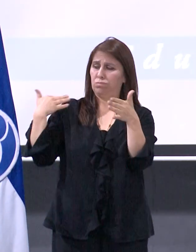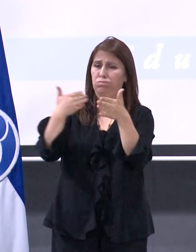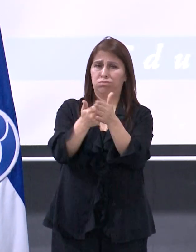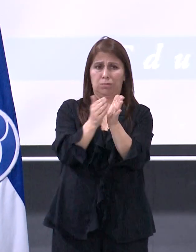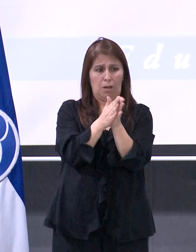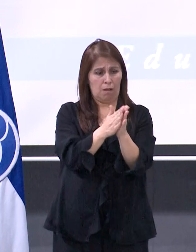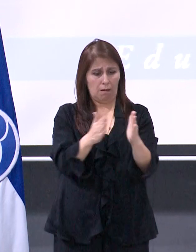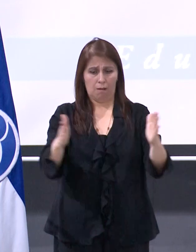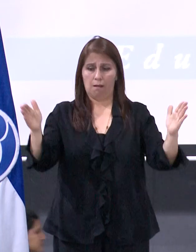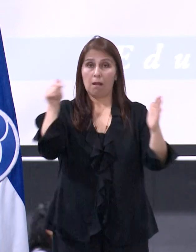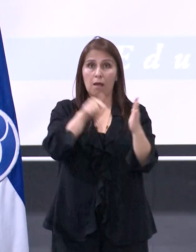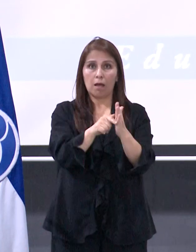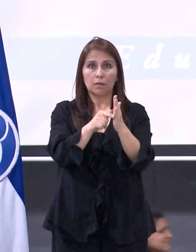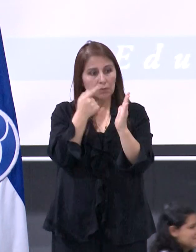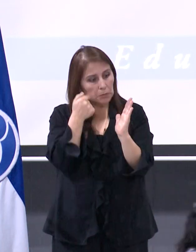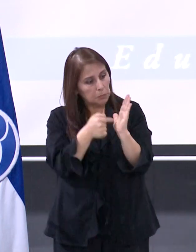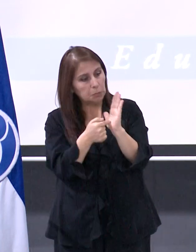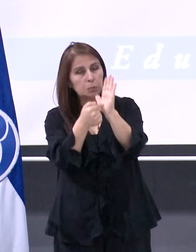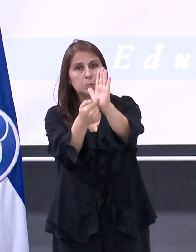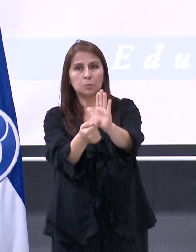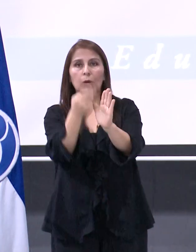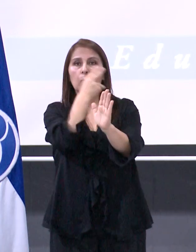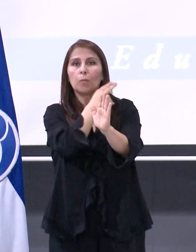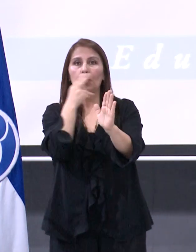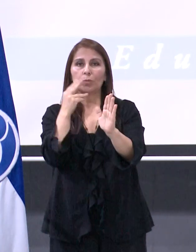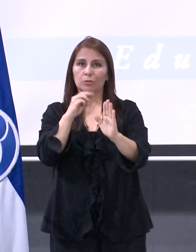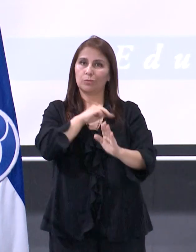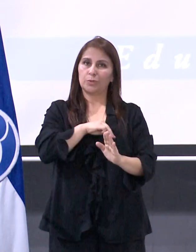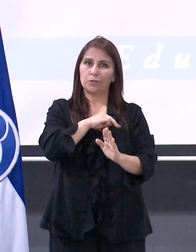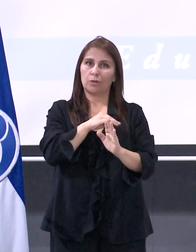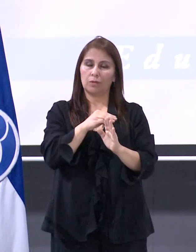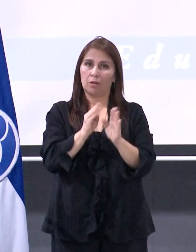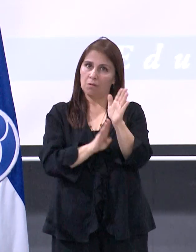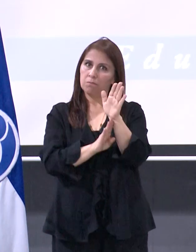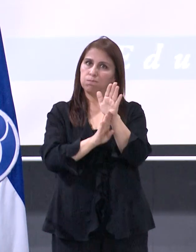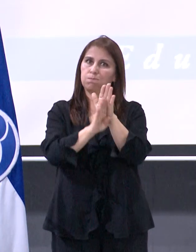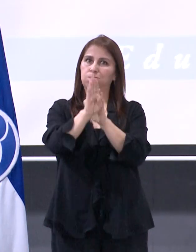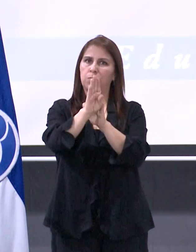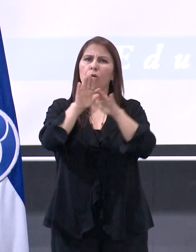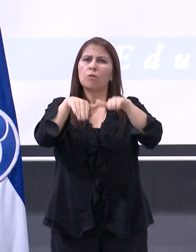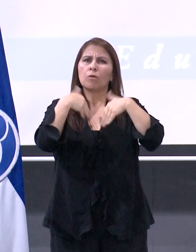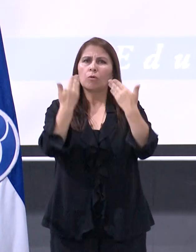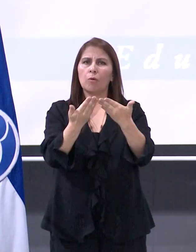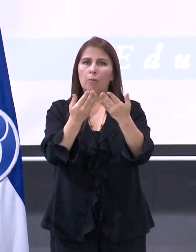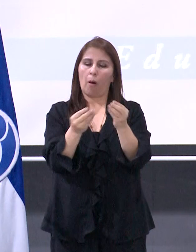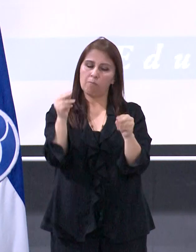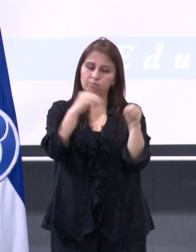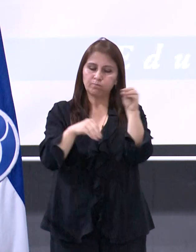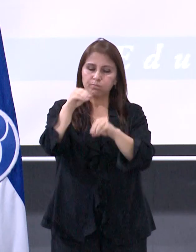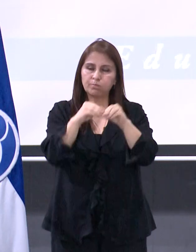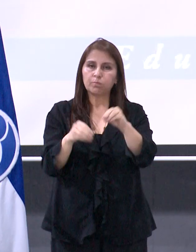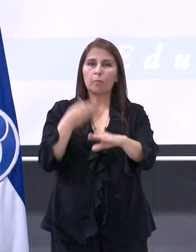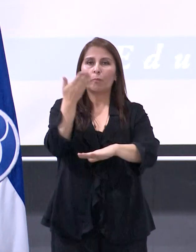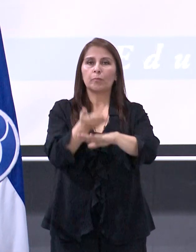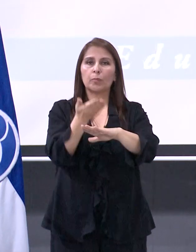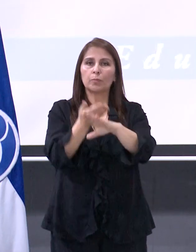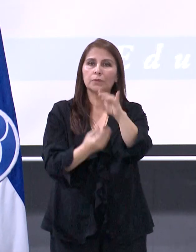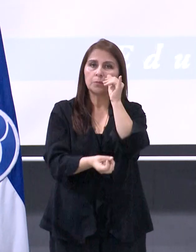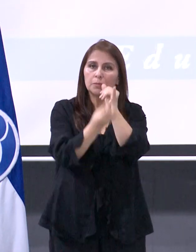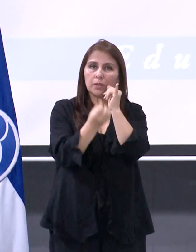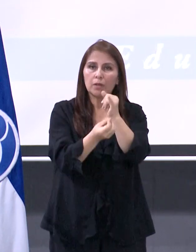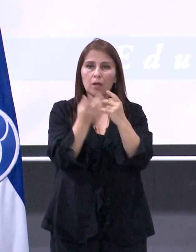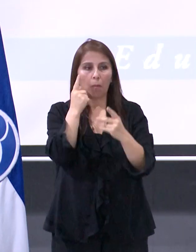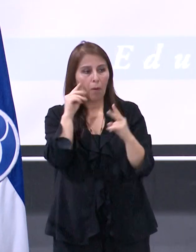avances en el fortalecimiento de sus compromisos misionales a partir de la construcción de propuestas educativas para la formación de la memoria de las víctimas